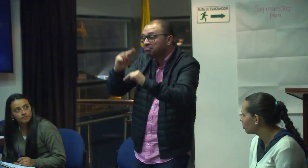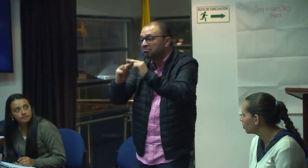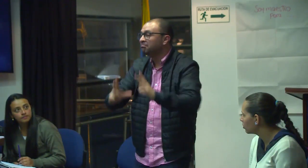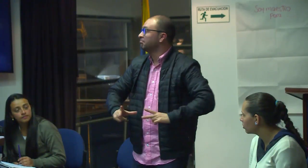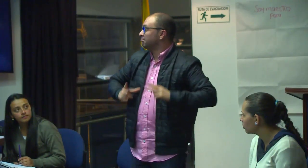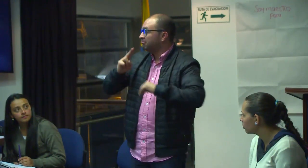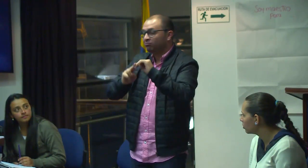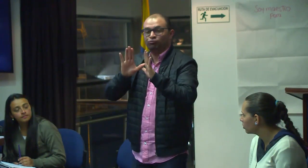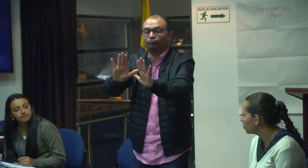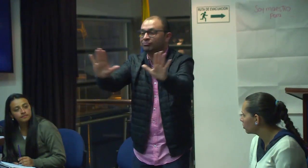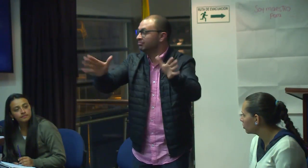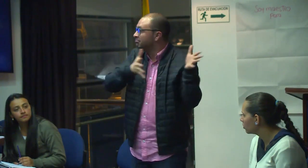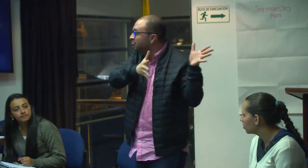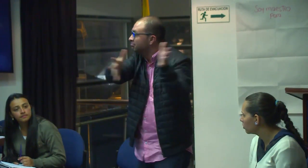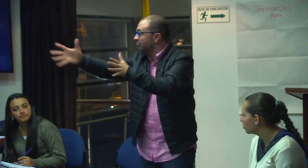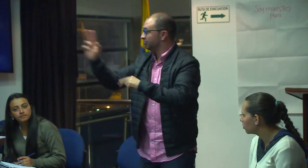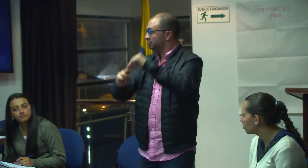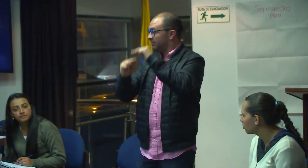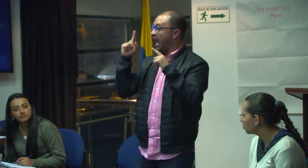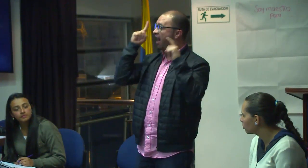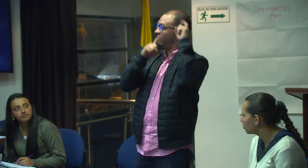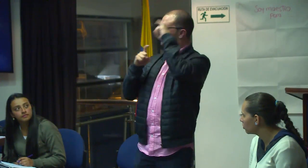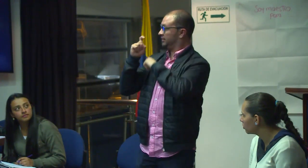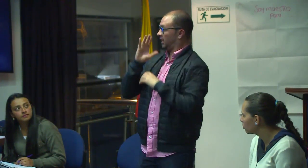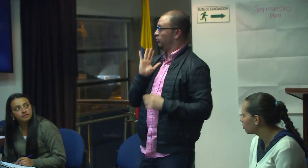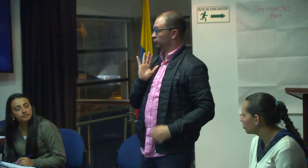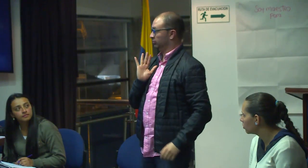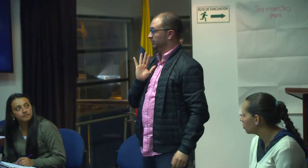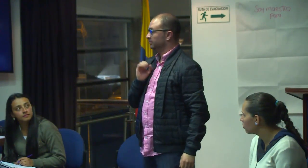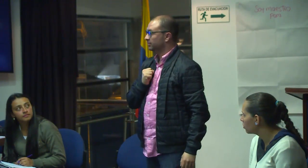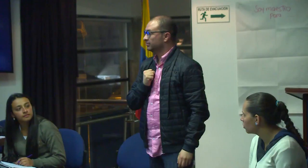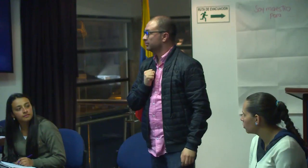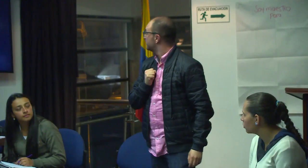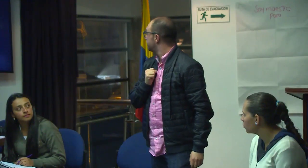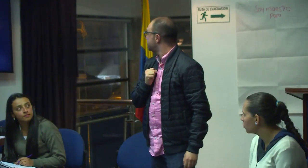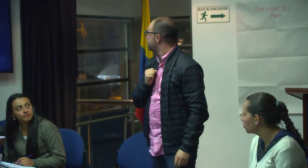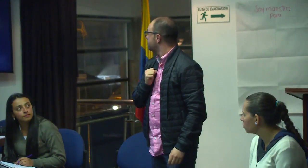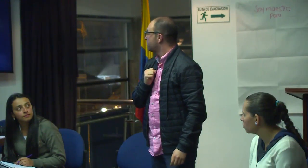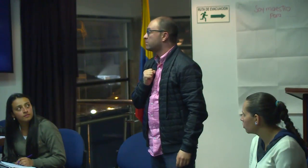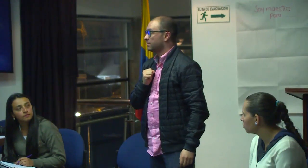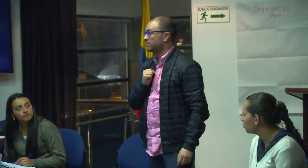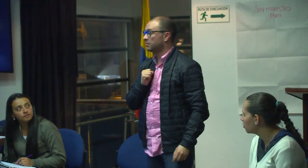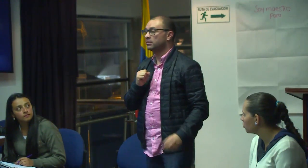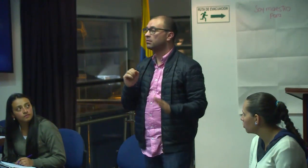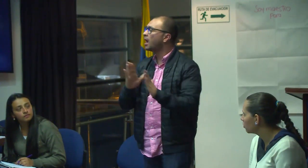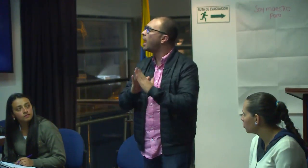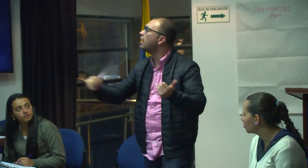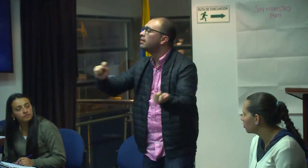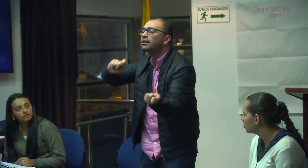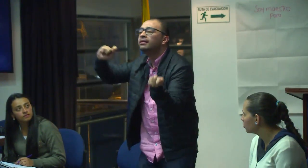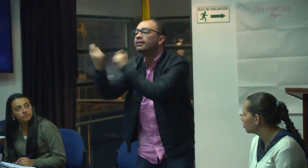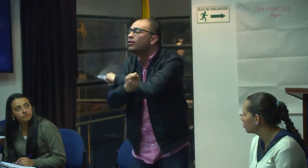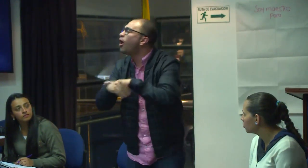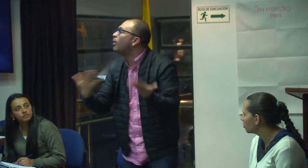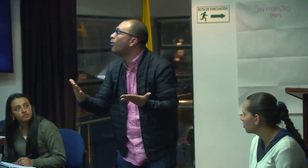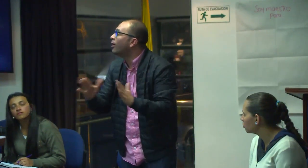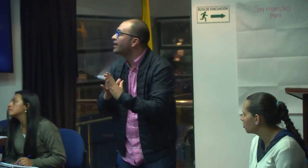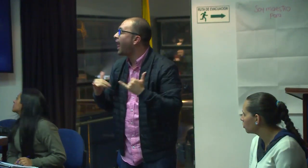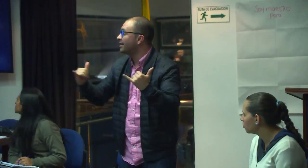puedo aportar en la construcción de ese sujeto a través de mi práctica? Creo que ahí está el